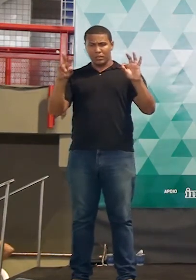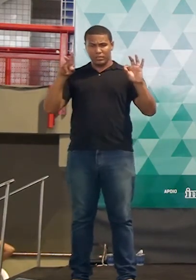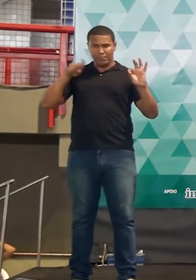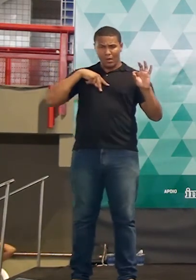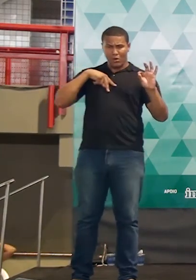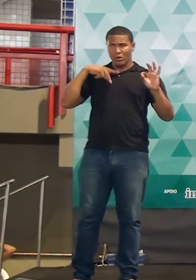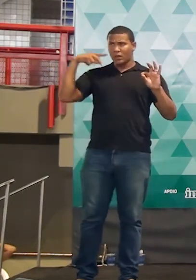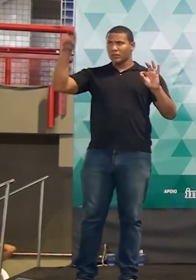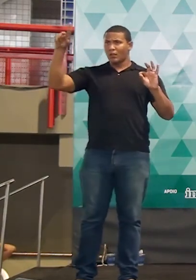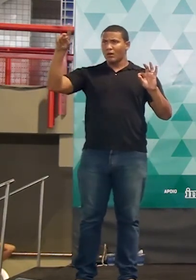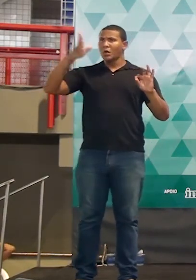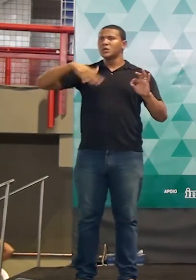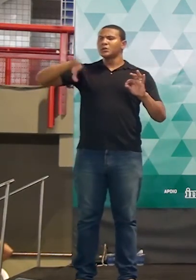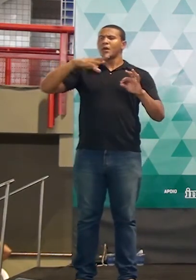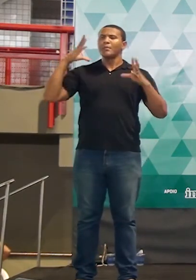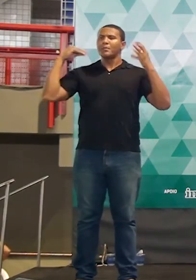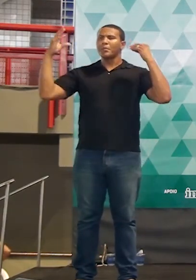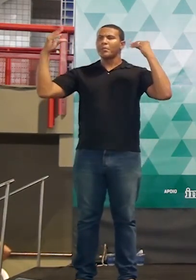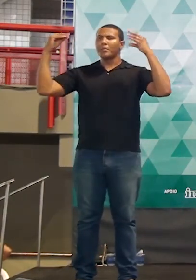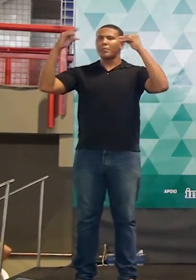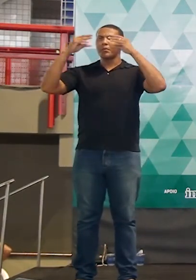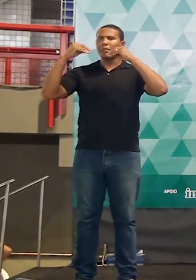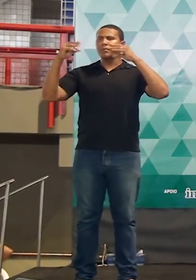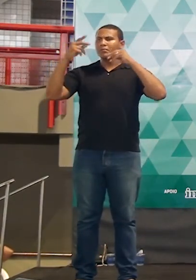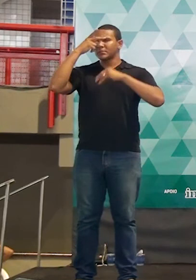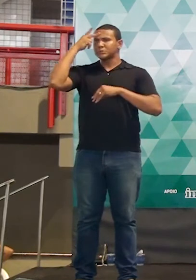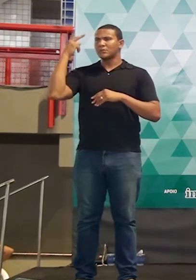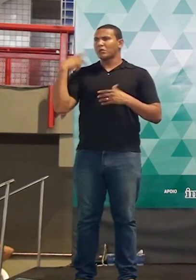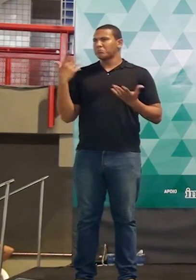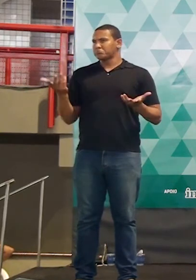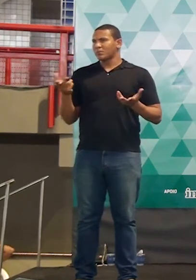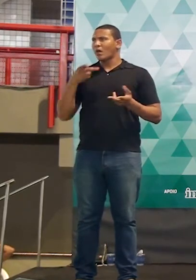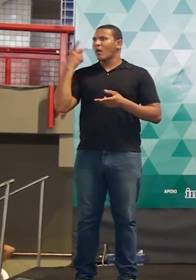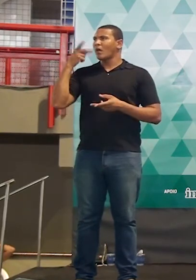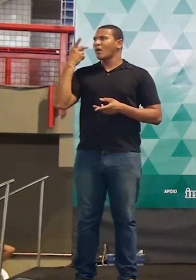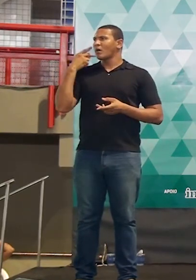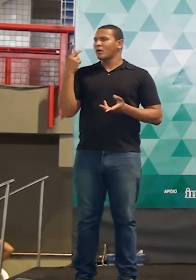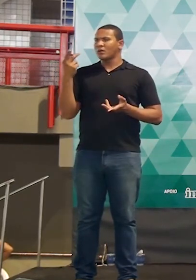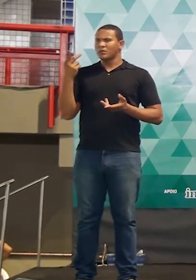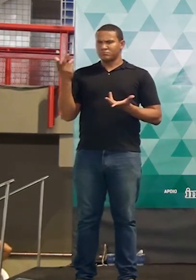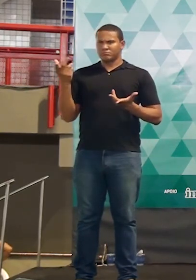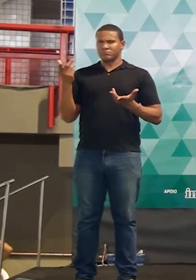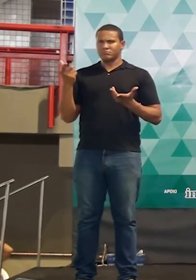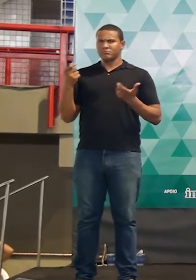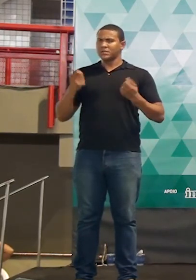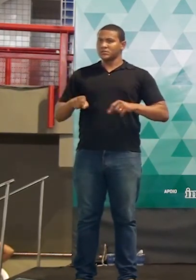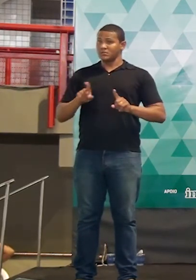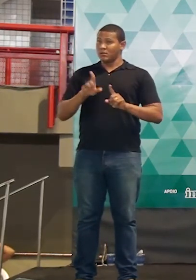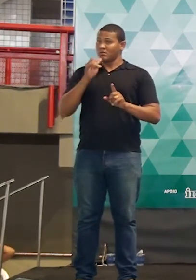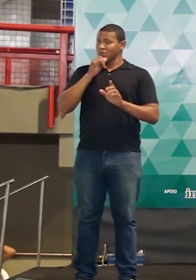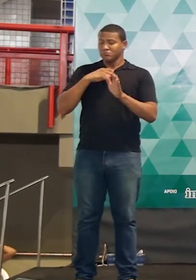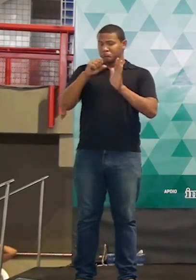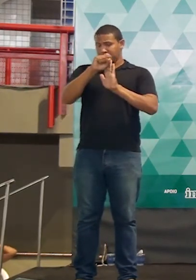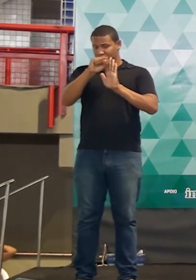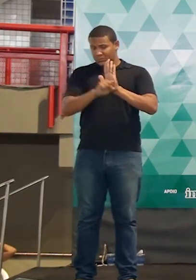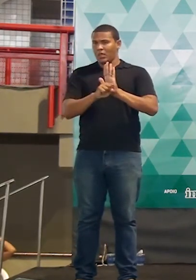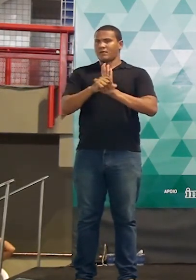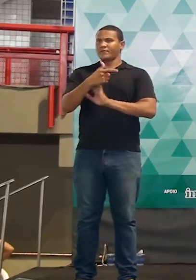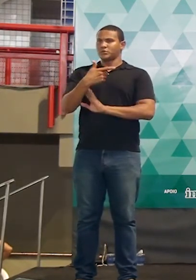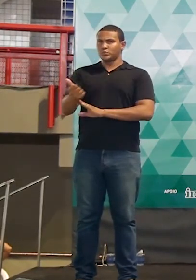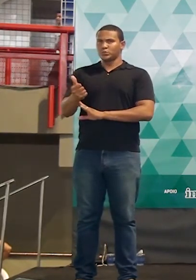dele. É o povo que fala aí, em pleno século 21, tira o nome pleno, basta você dizer, no século